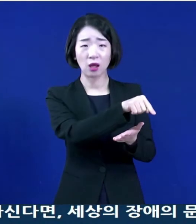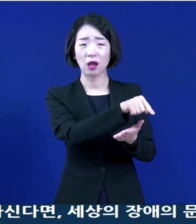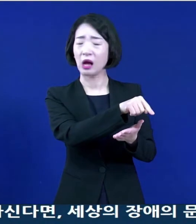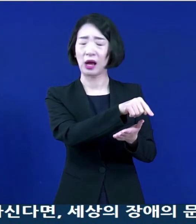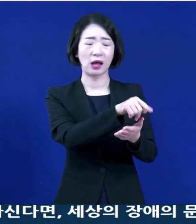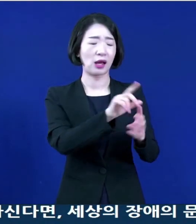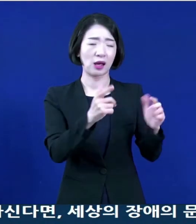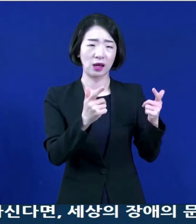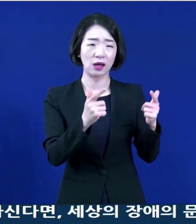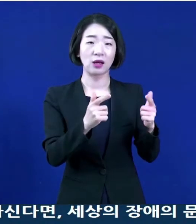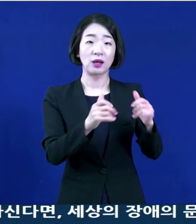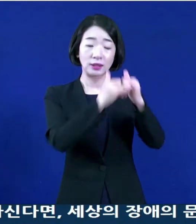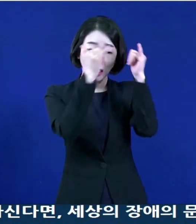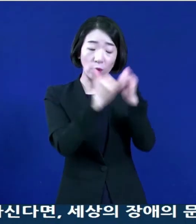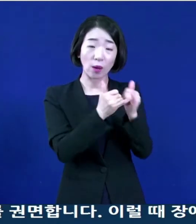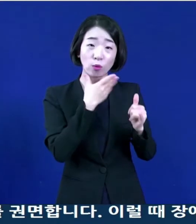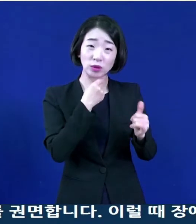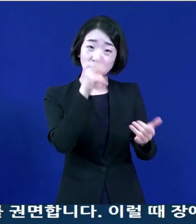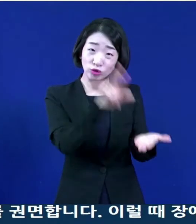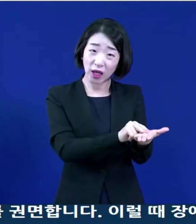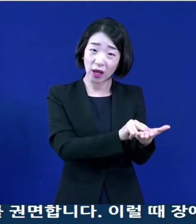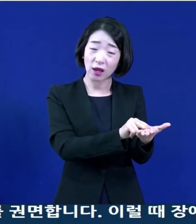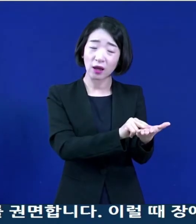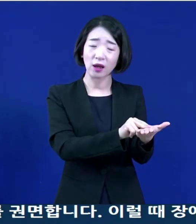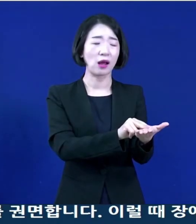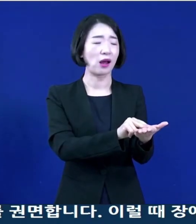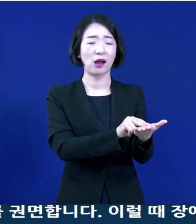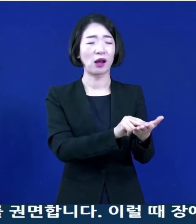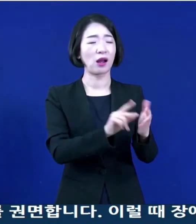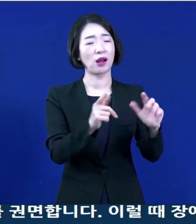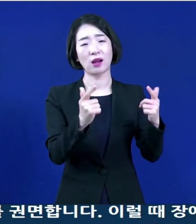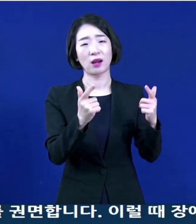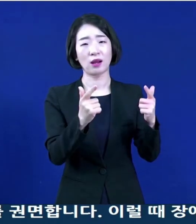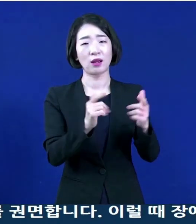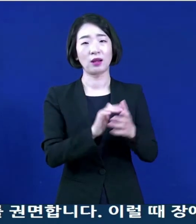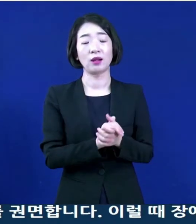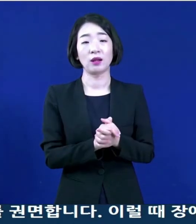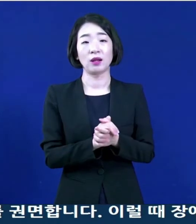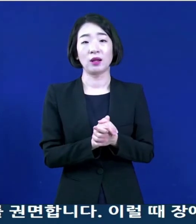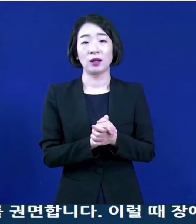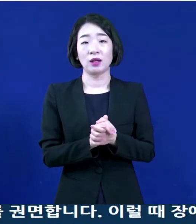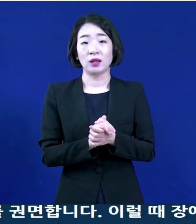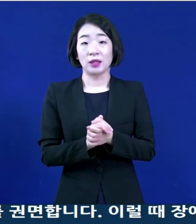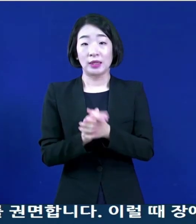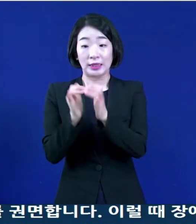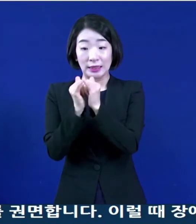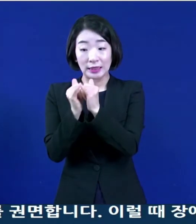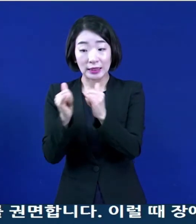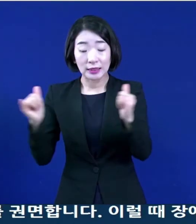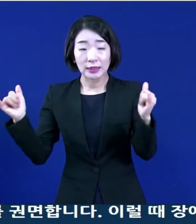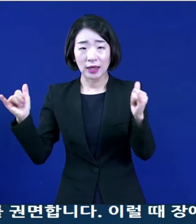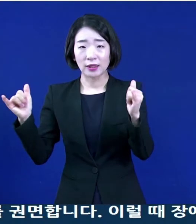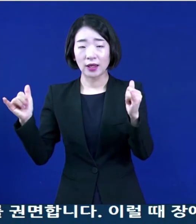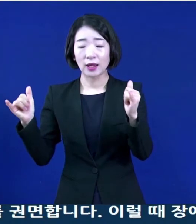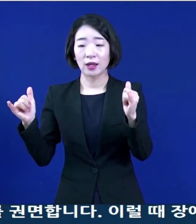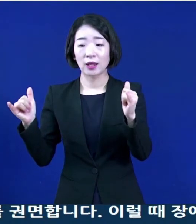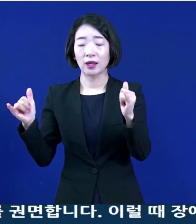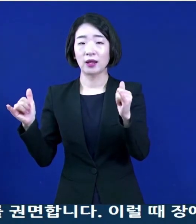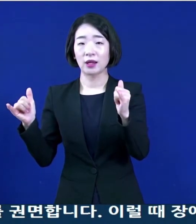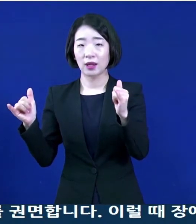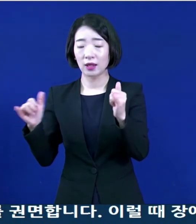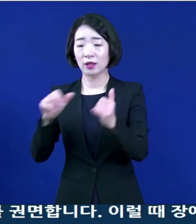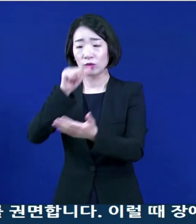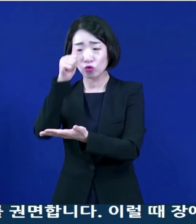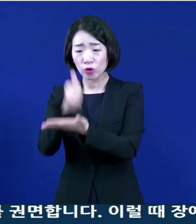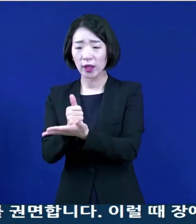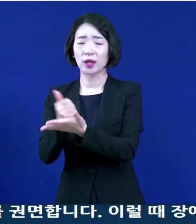사회 복지의 문제가 아니라 장애는 인간의 영적인 책임, 인간의